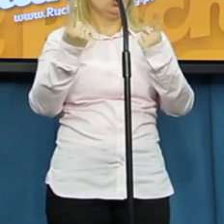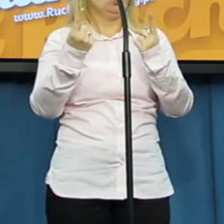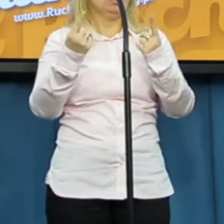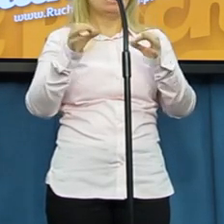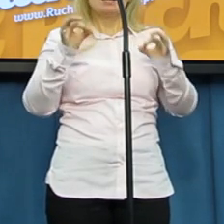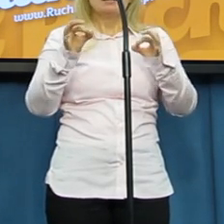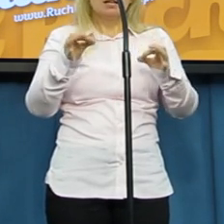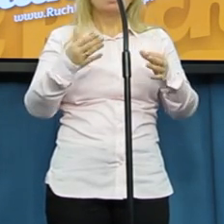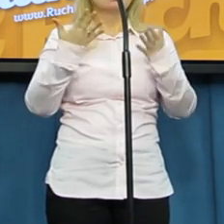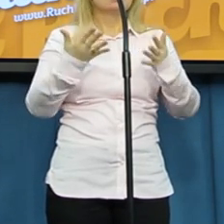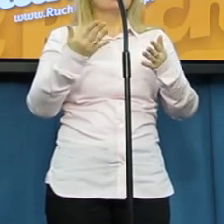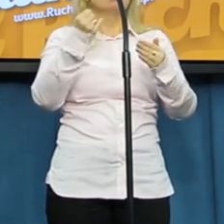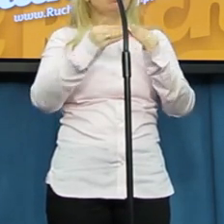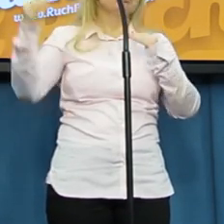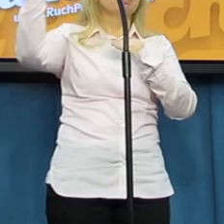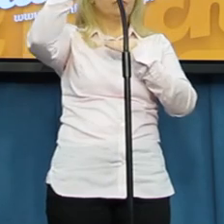bo